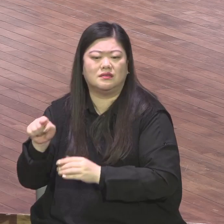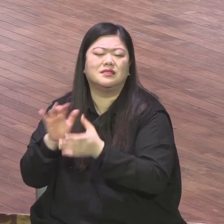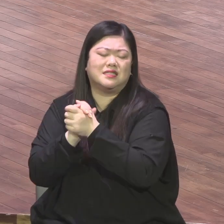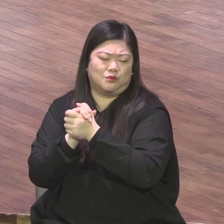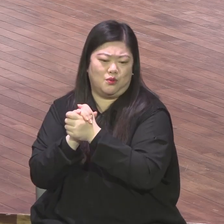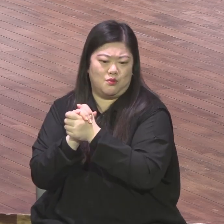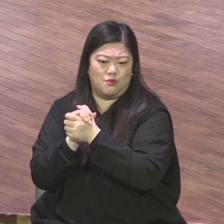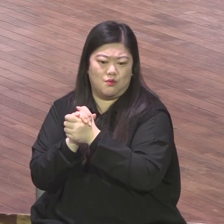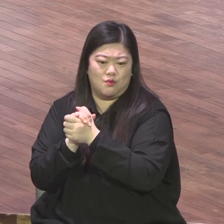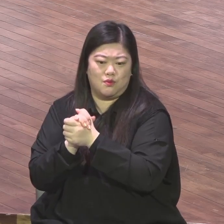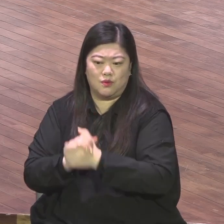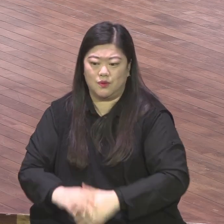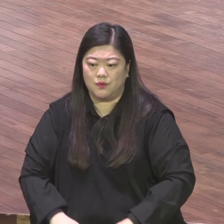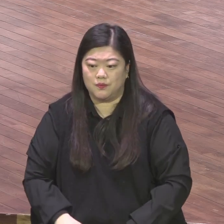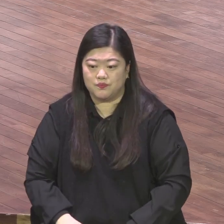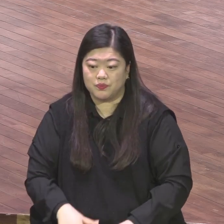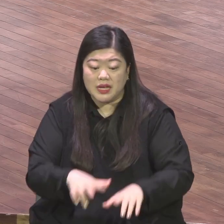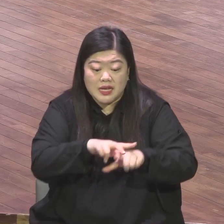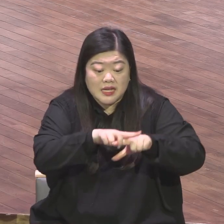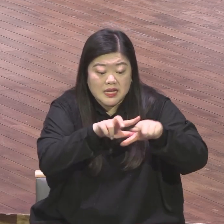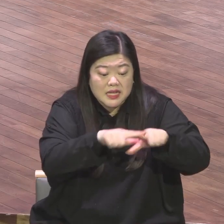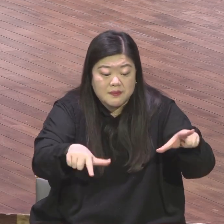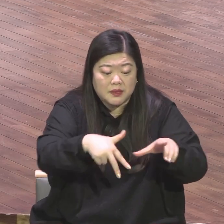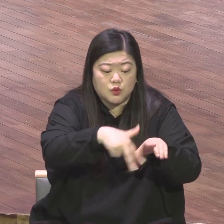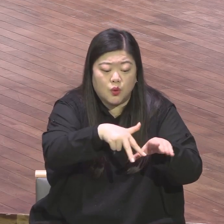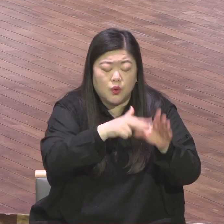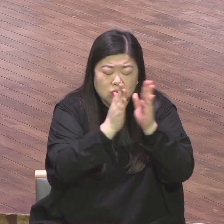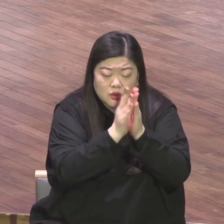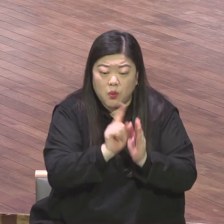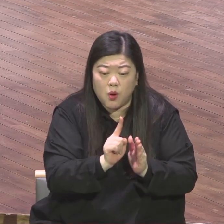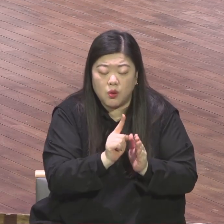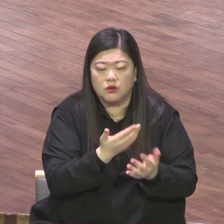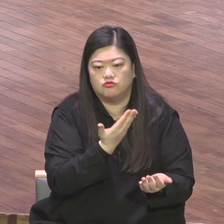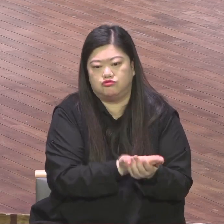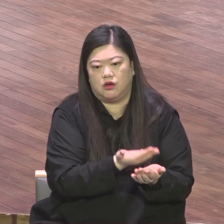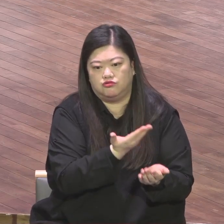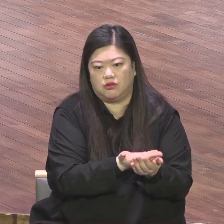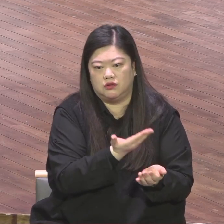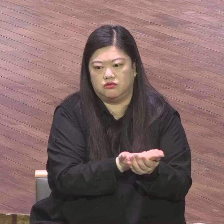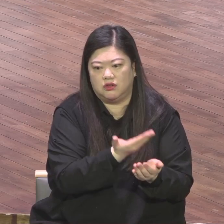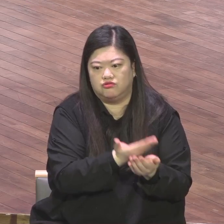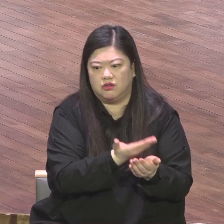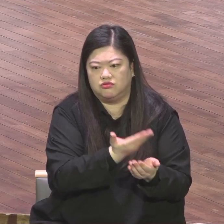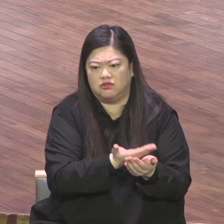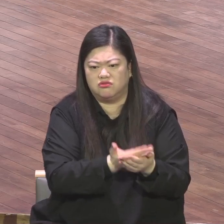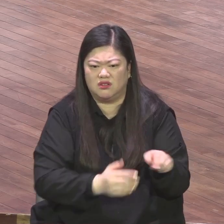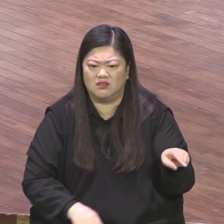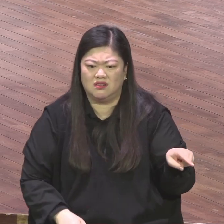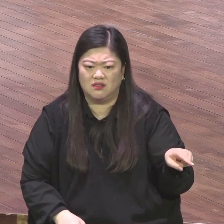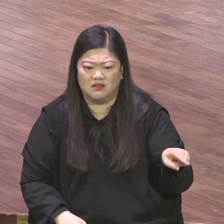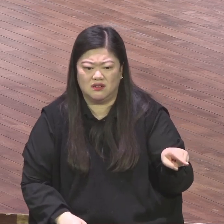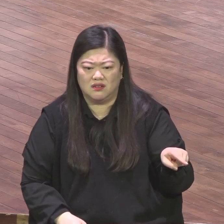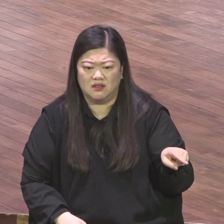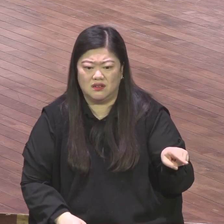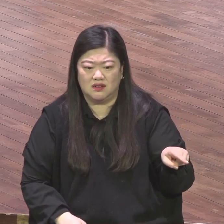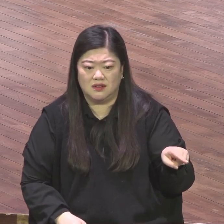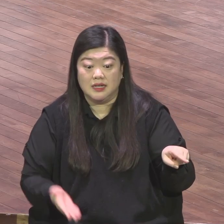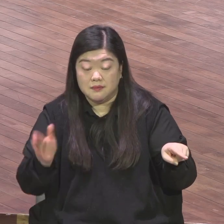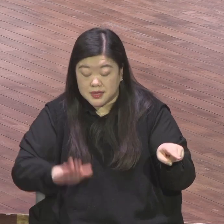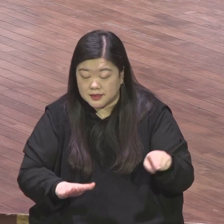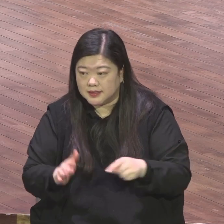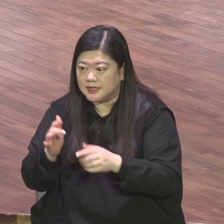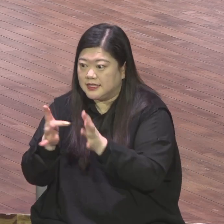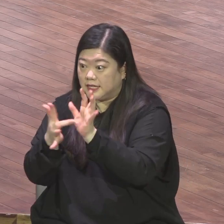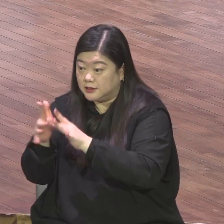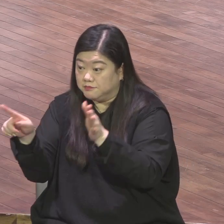시간이라니까요. 말씀을 깊이 묵상하는 것이 기도입니다. 그 말씀이 내게 각인 뿌리 체질화되는,